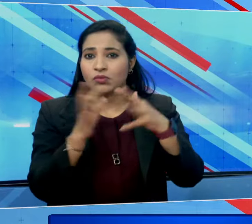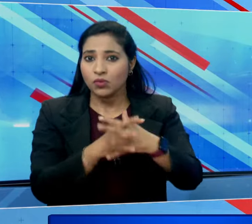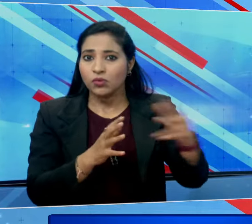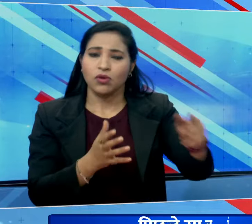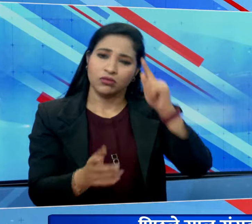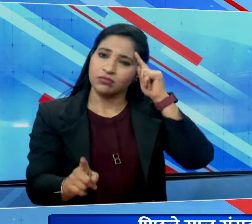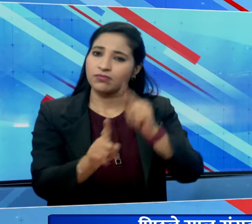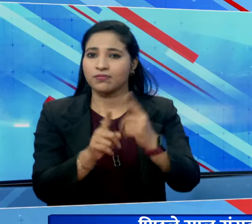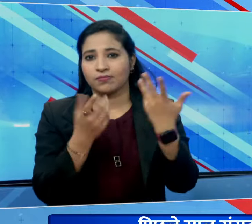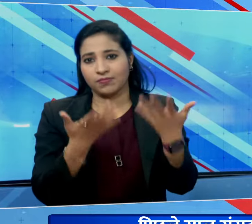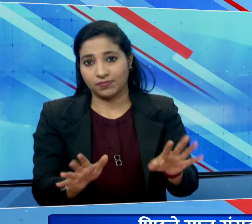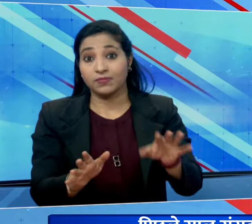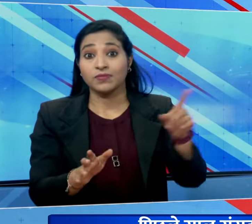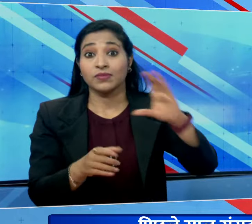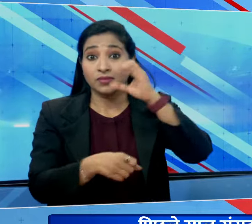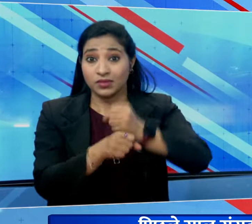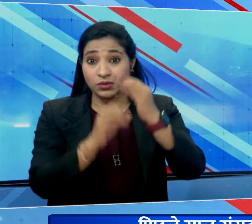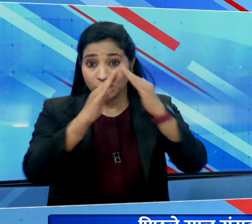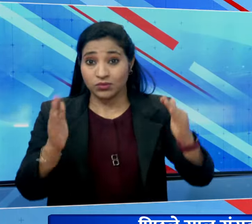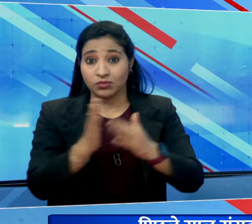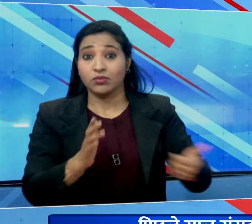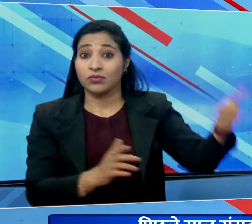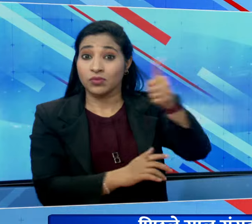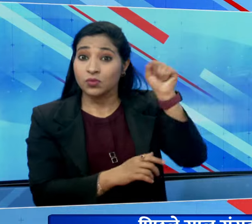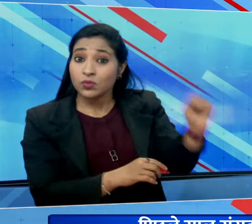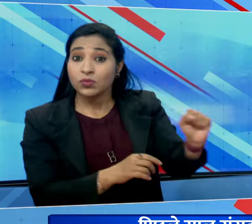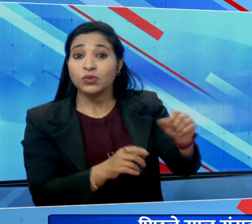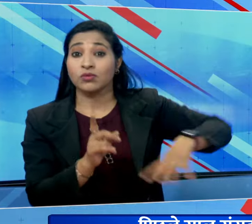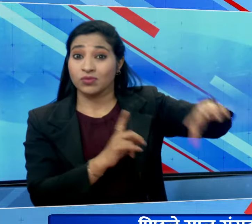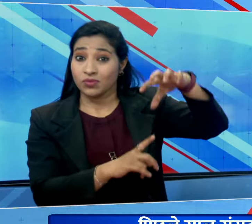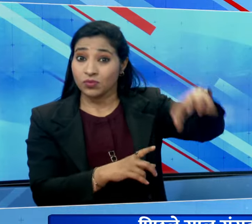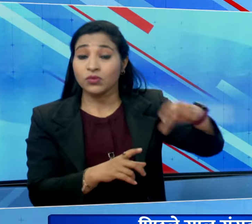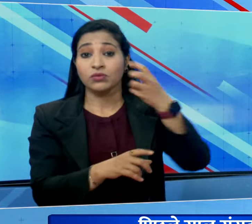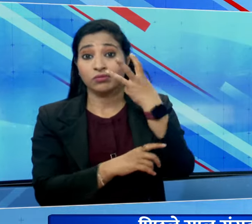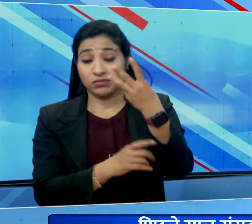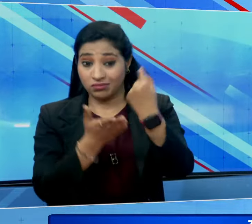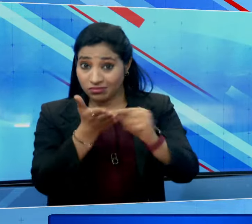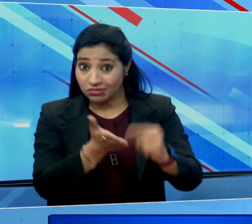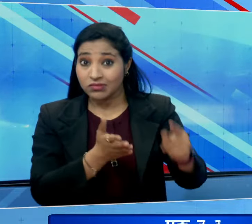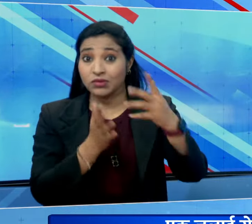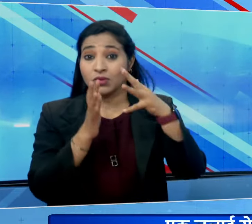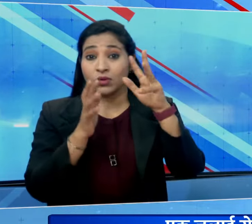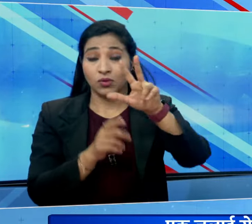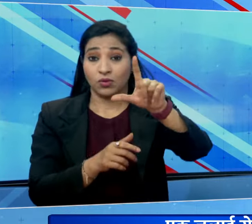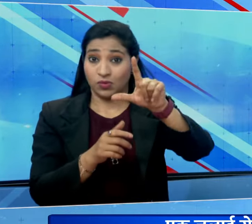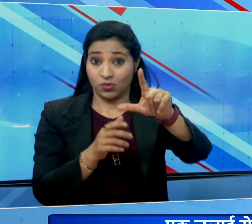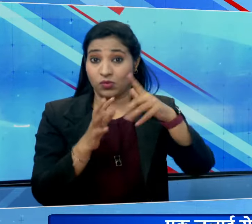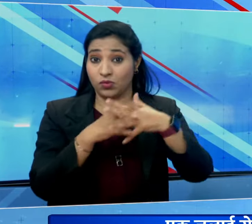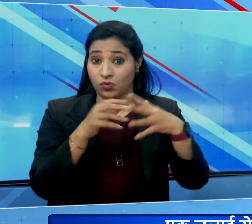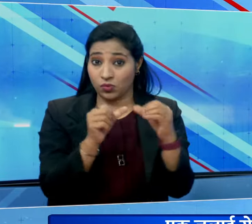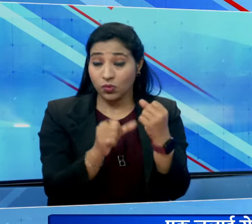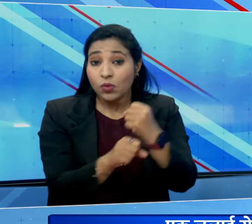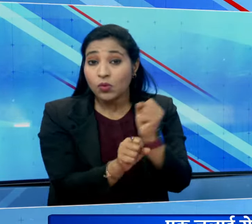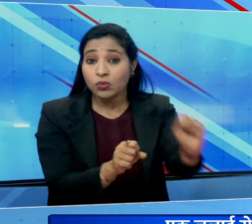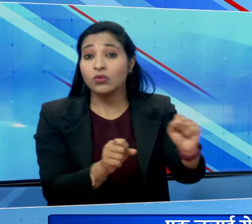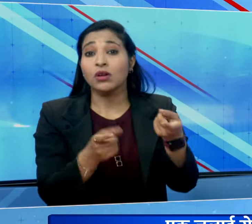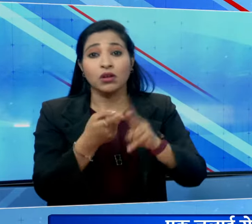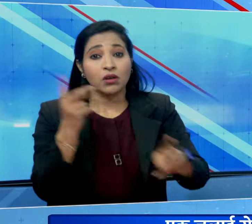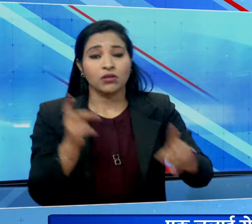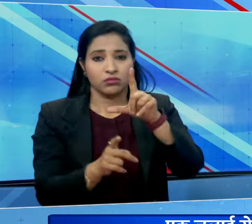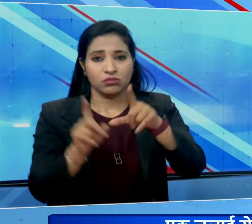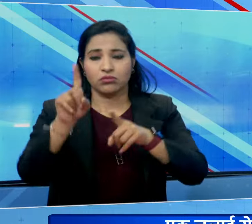सहमति दी थी केंद्रीय गृह मंत्रालय द्वारा जारी तीन अधि सूचनाओं के अनुसार नए कानूनों के प्रावधान एक जुलाई से